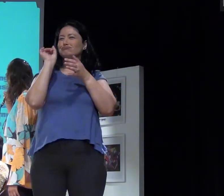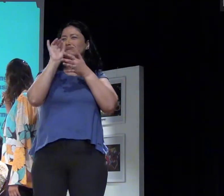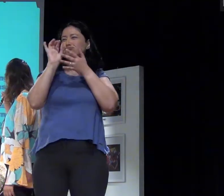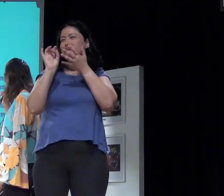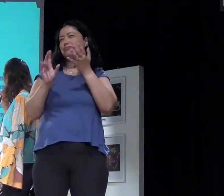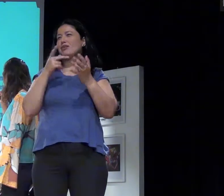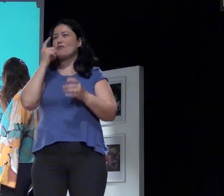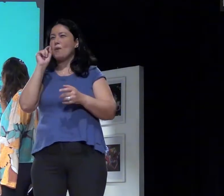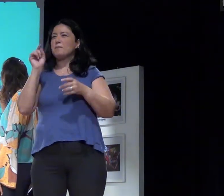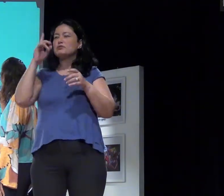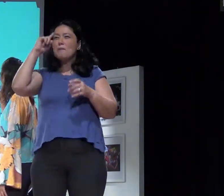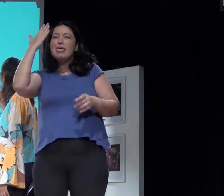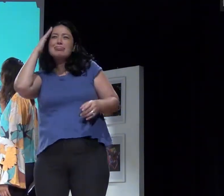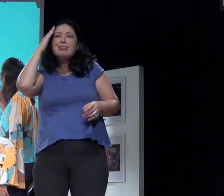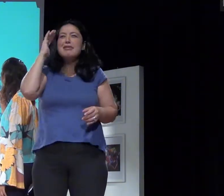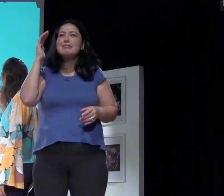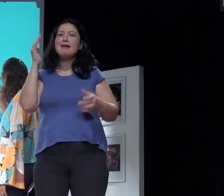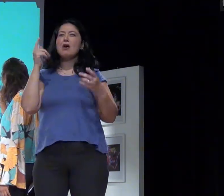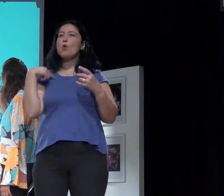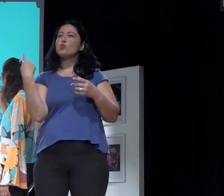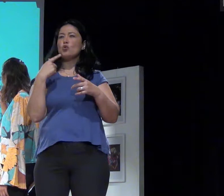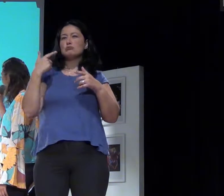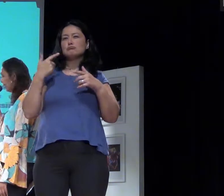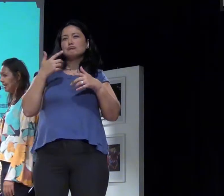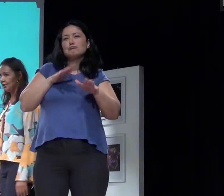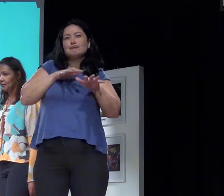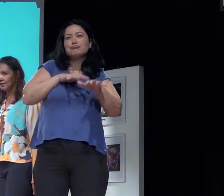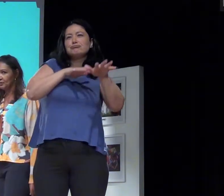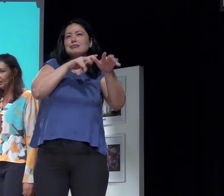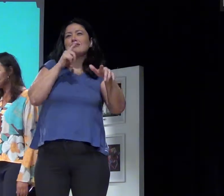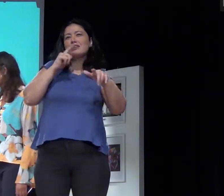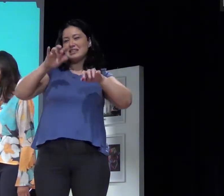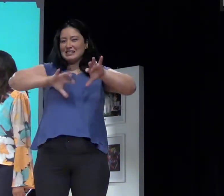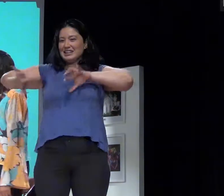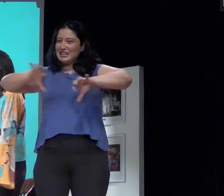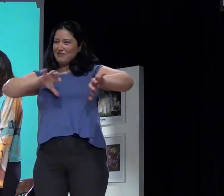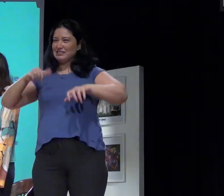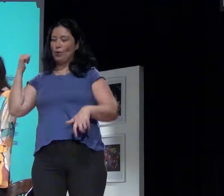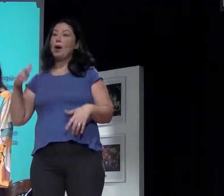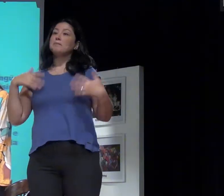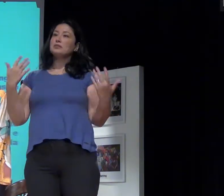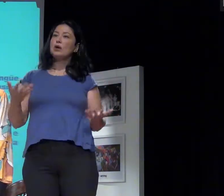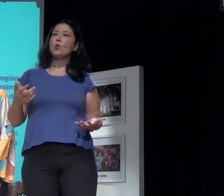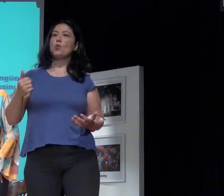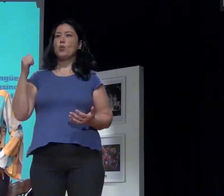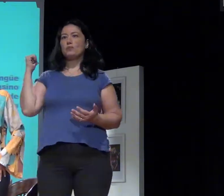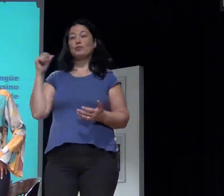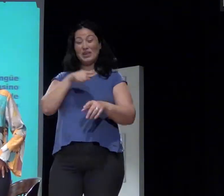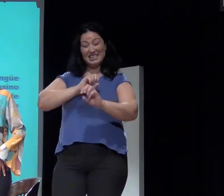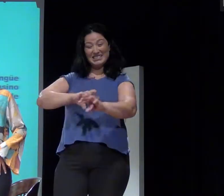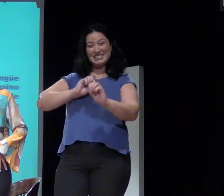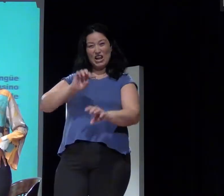que a gente possa compreender bem como é que está o nosso caminhar dentro dessa divisão. Então, assim, o ensino